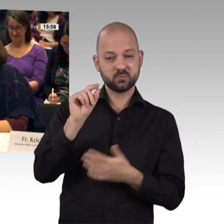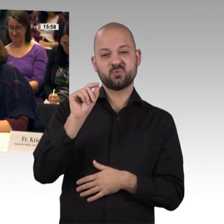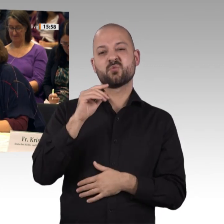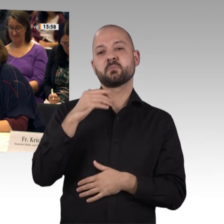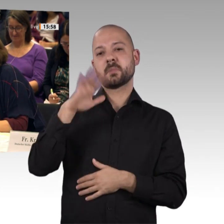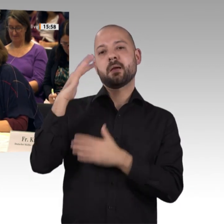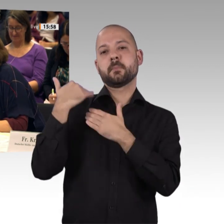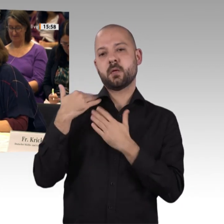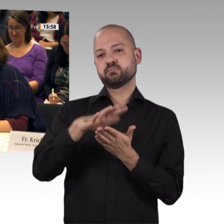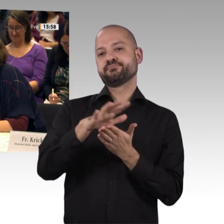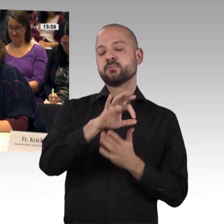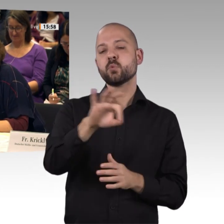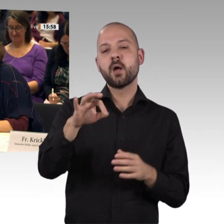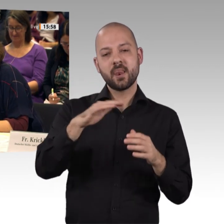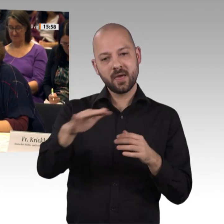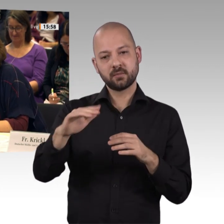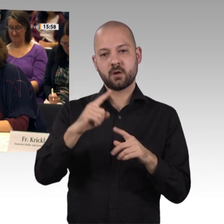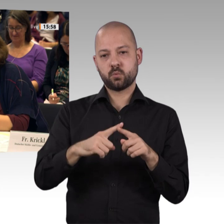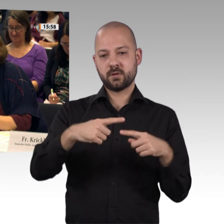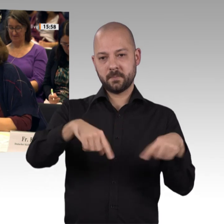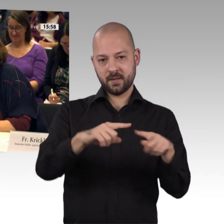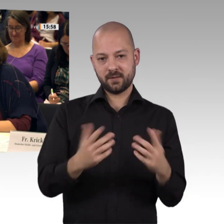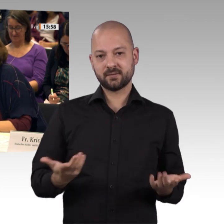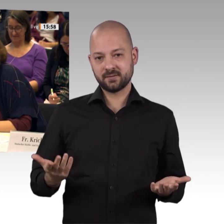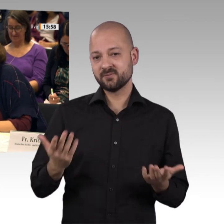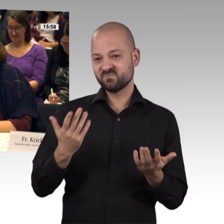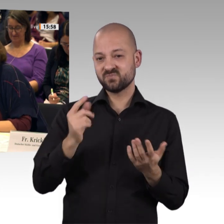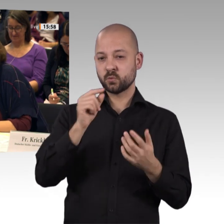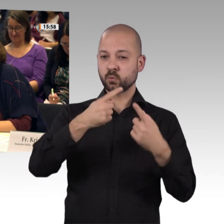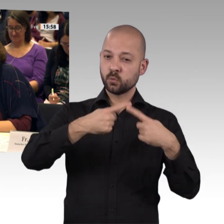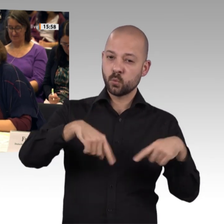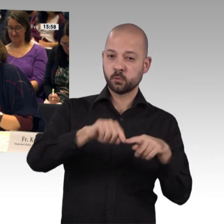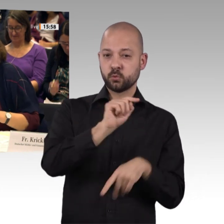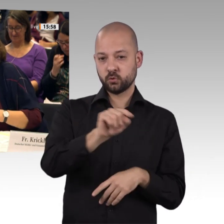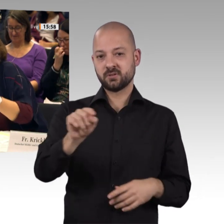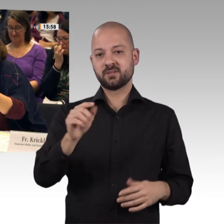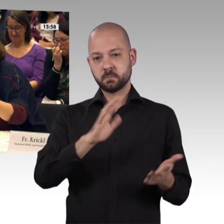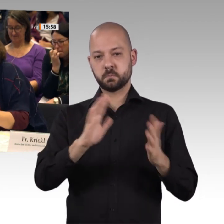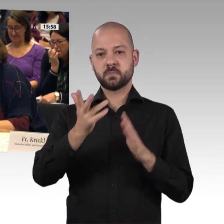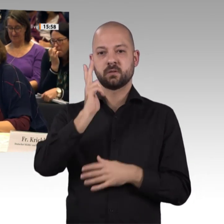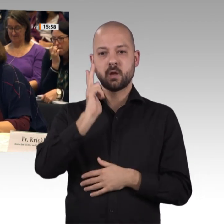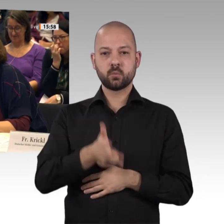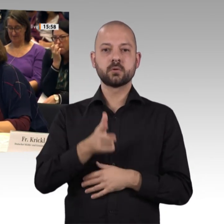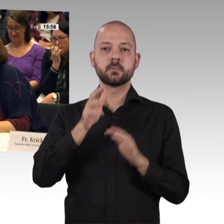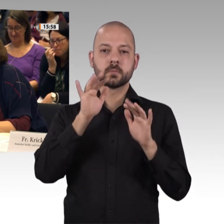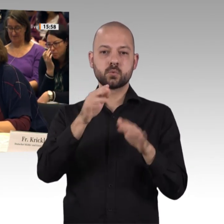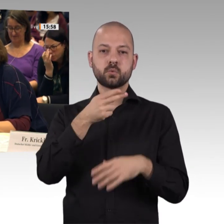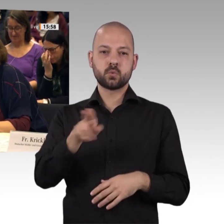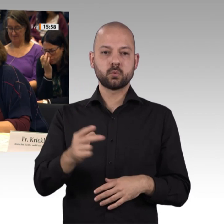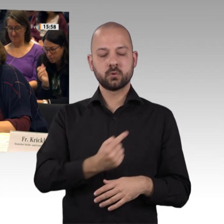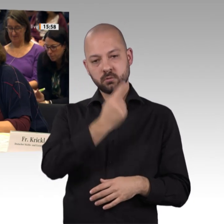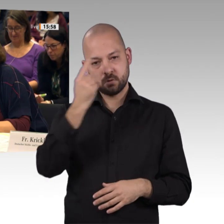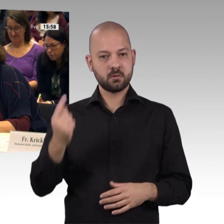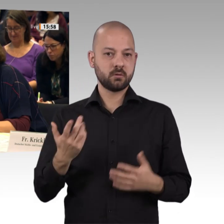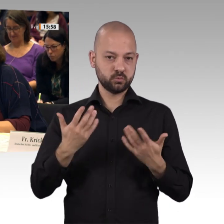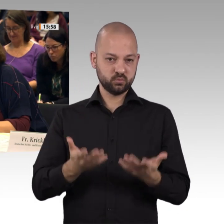Jahren. Wir gehen davon aus, dass der Aufwuchs, wenn man jetzt das auch langfristig betrachtet, natürlich noch sehr viel größer sein wird, weil